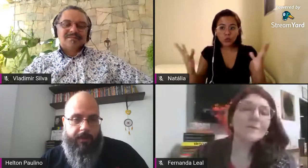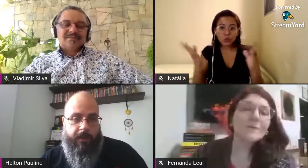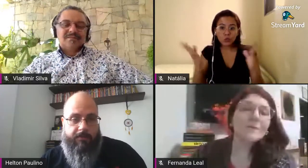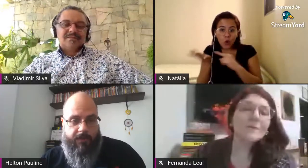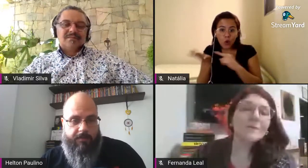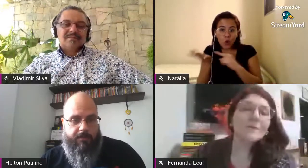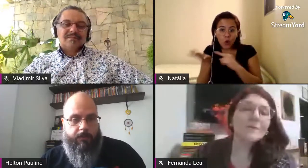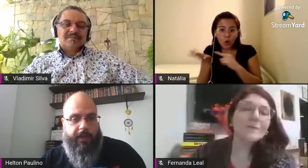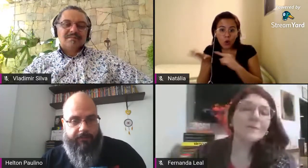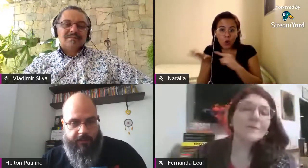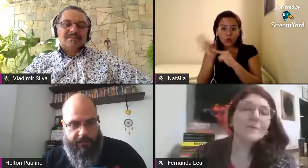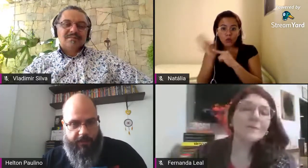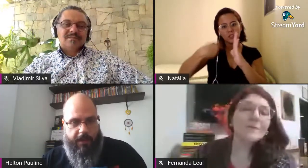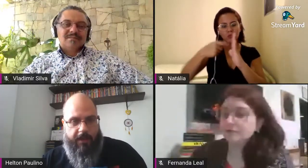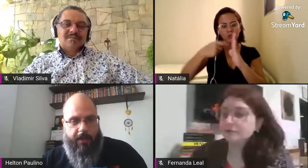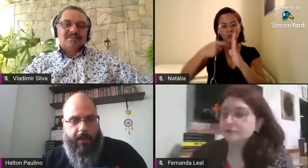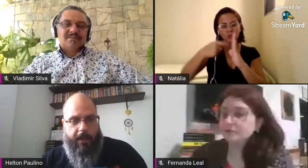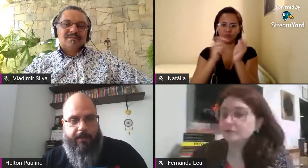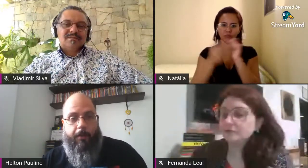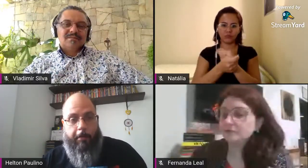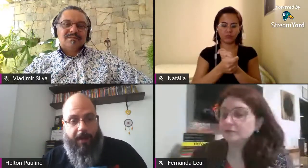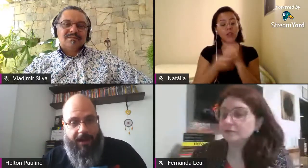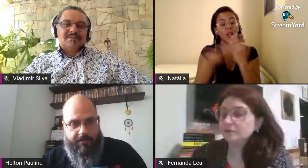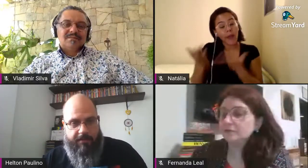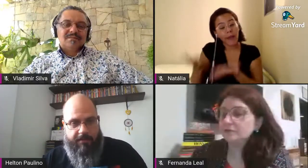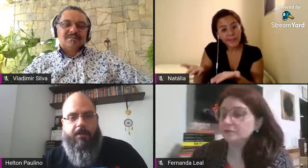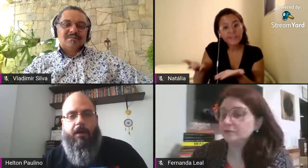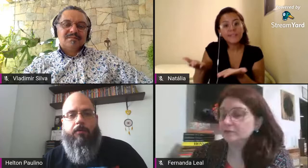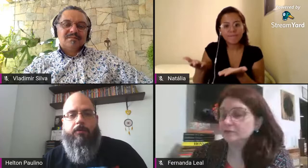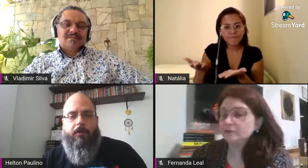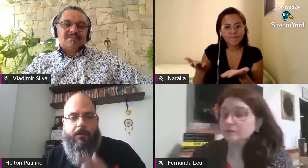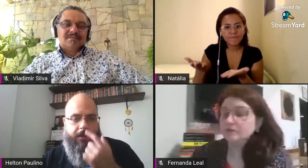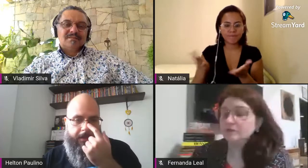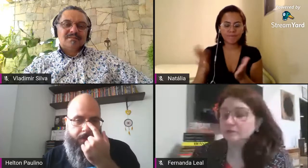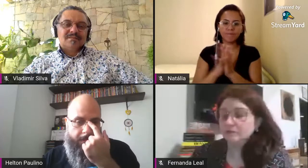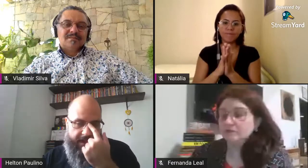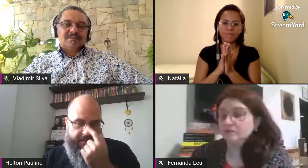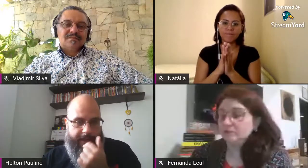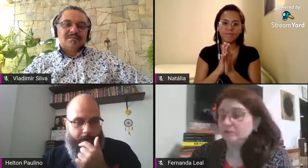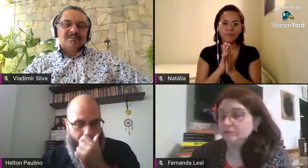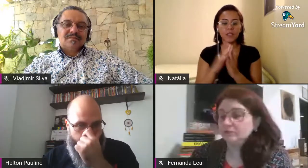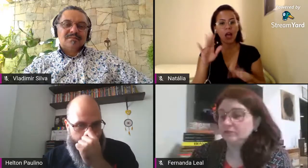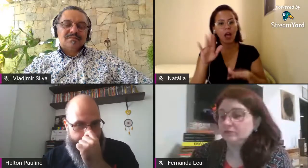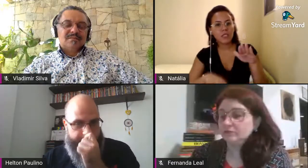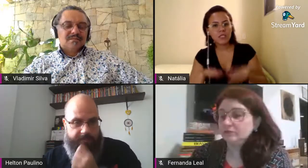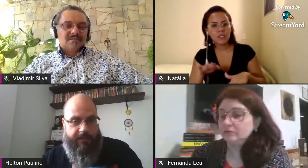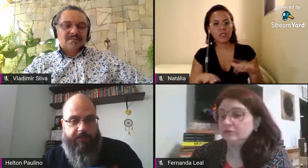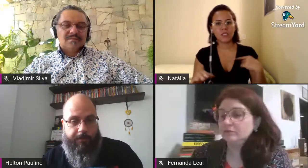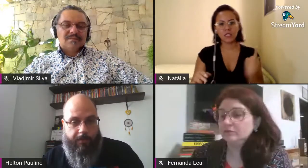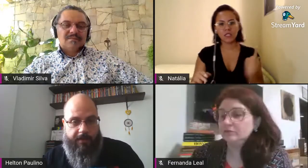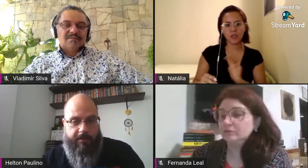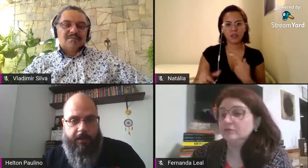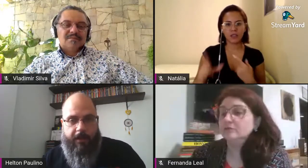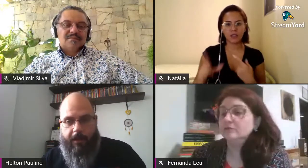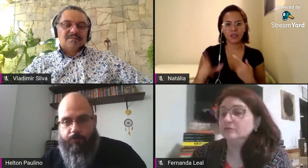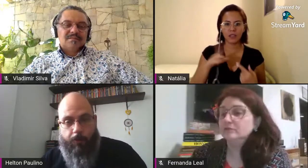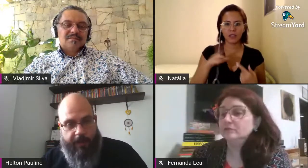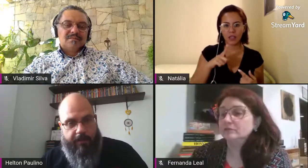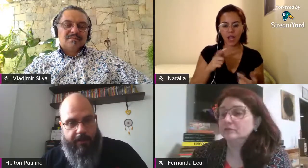nesse momento. Às vezes, o que a gente tem ainda é uma base inicial, né? Por mais tecnológico que seja, por